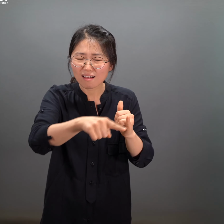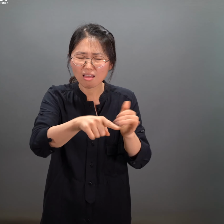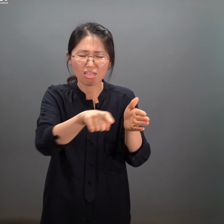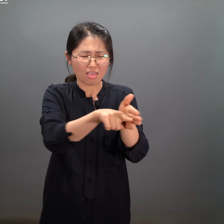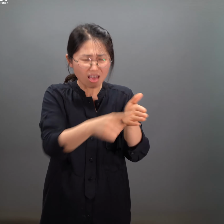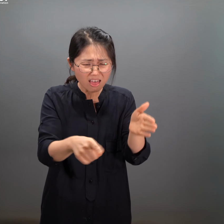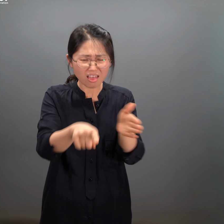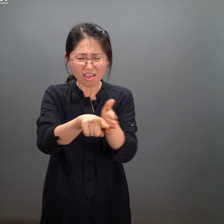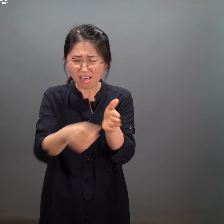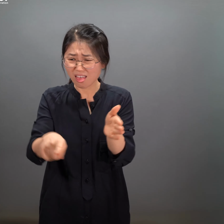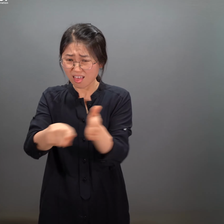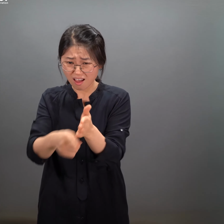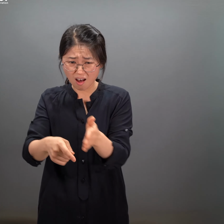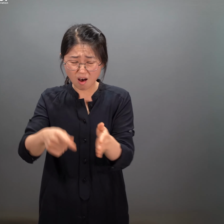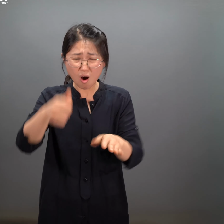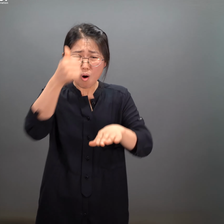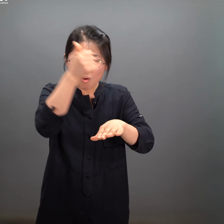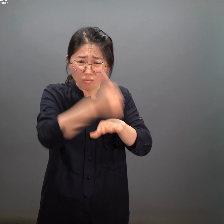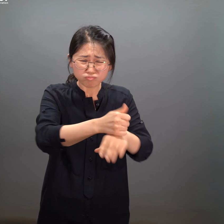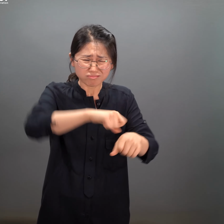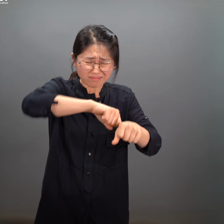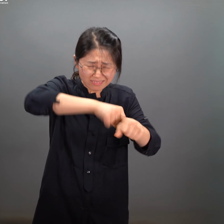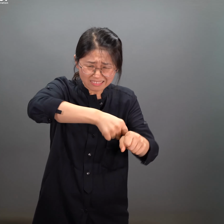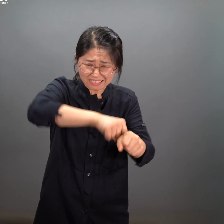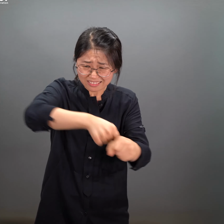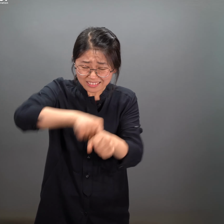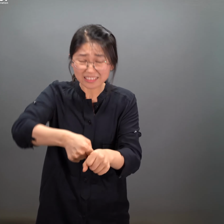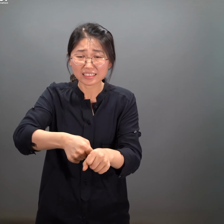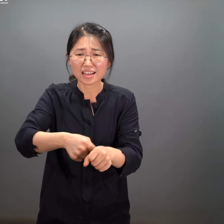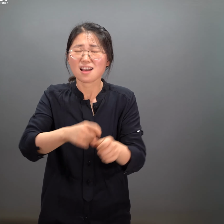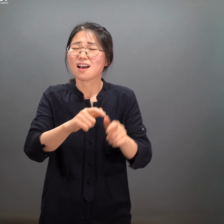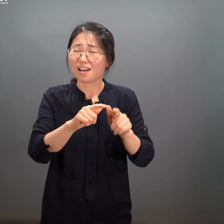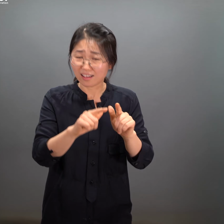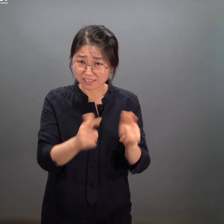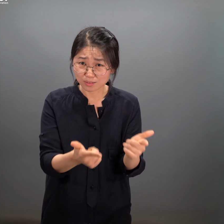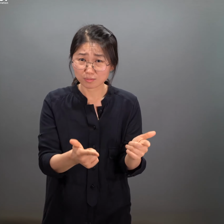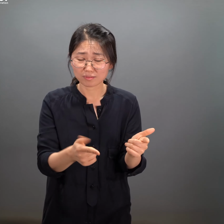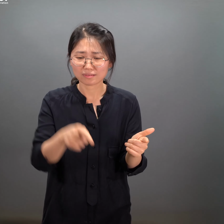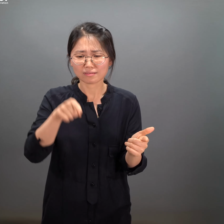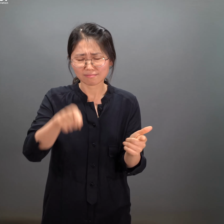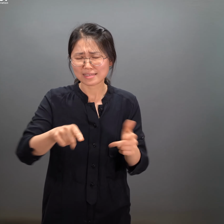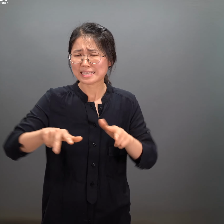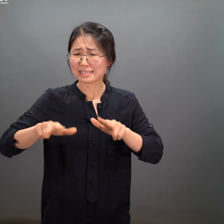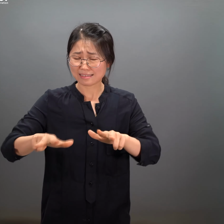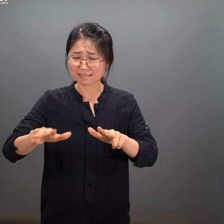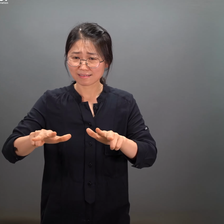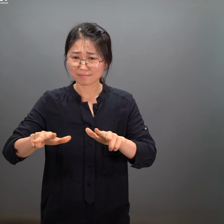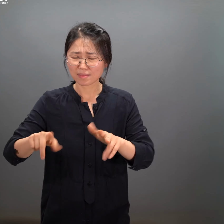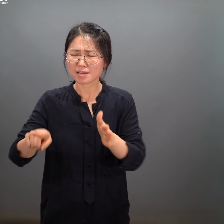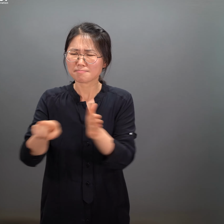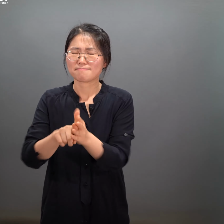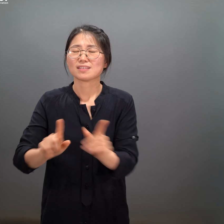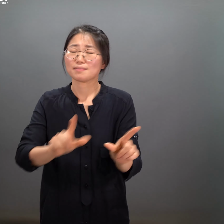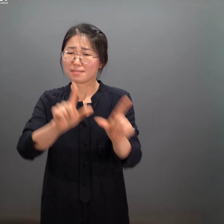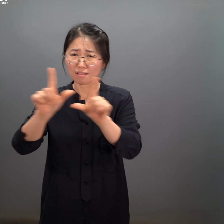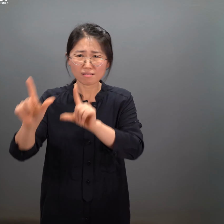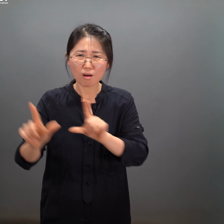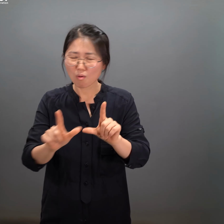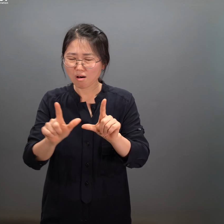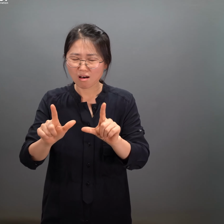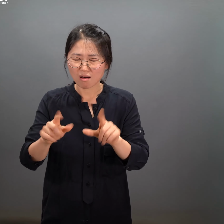그래서 어떻게든 이 사람들에게 벌을 주려고 하시는 것이 아니었습니다. 시험의 목적은 현실